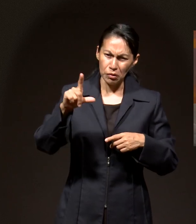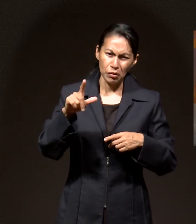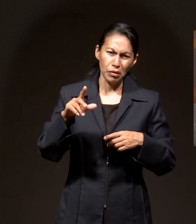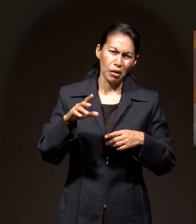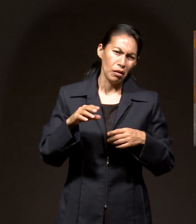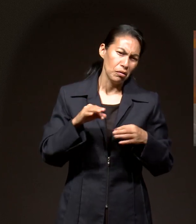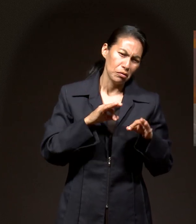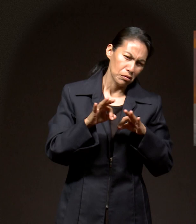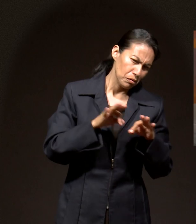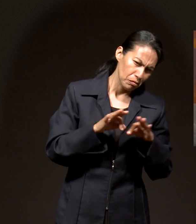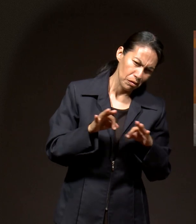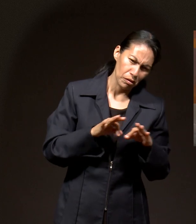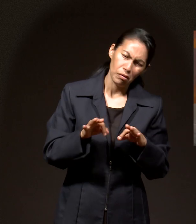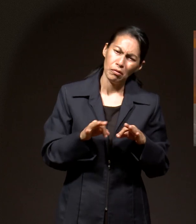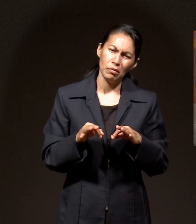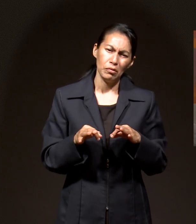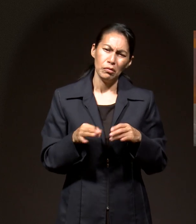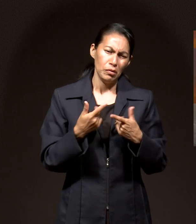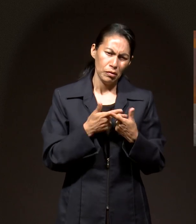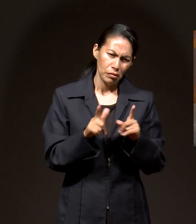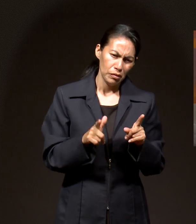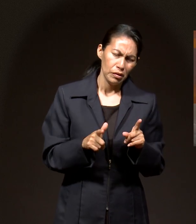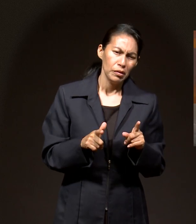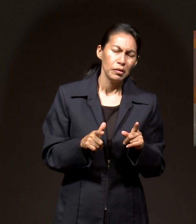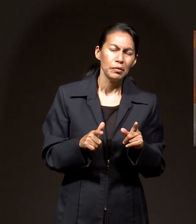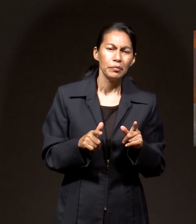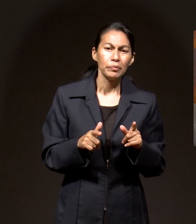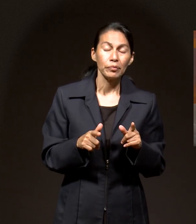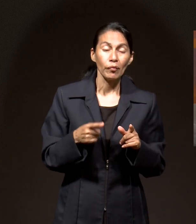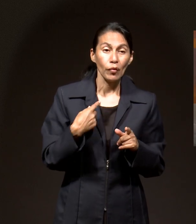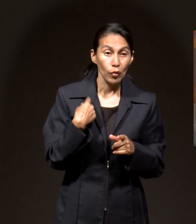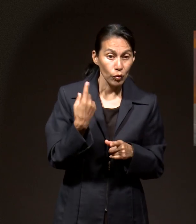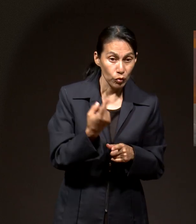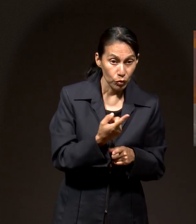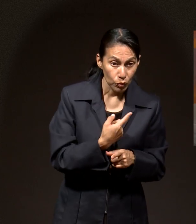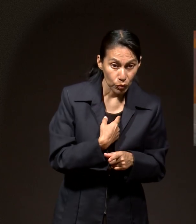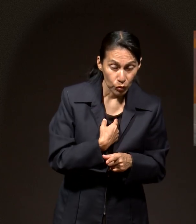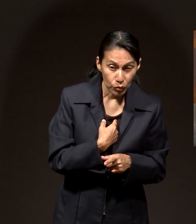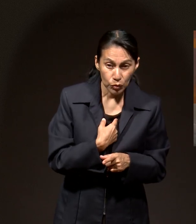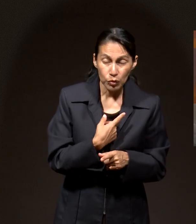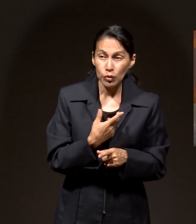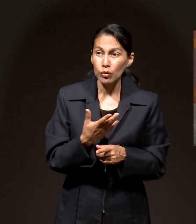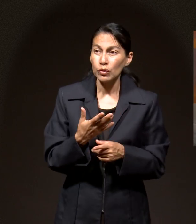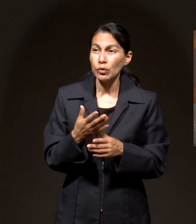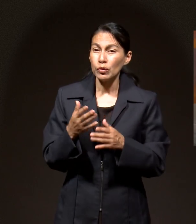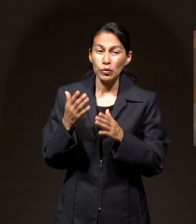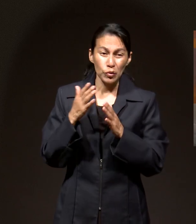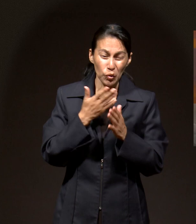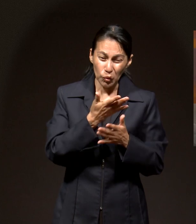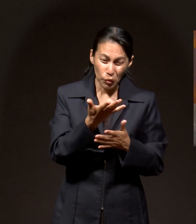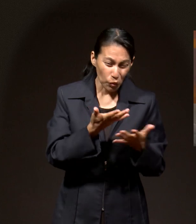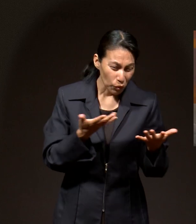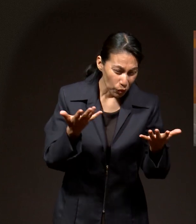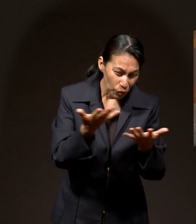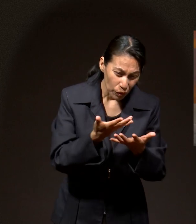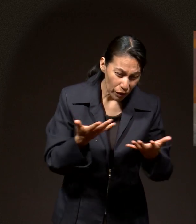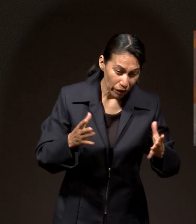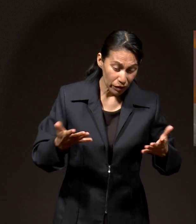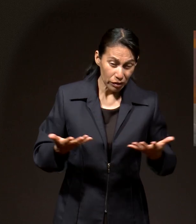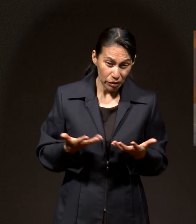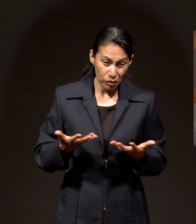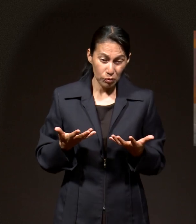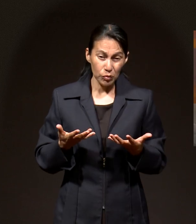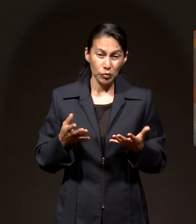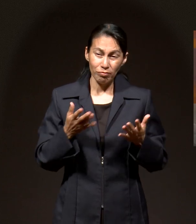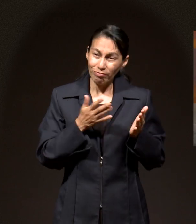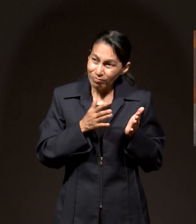cualquier profesión, en cualquier oficio incluso, ¿verdad? Cuando consagramos nuestras actividades